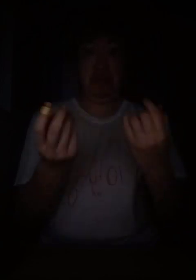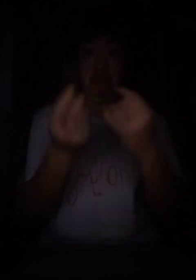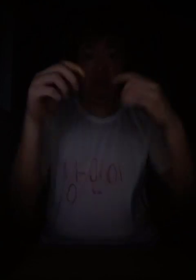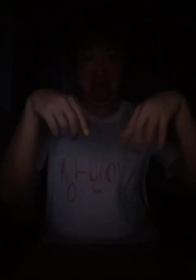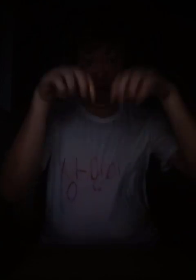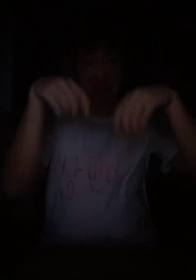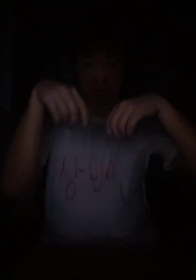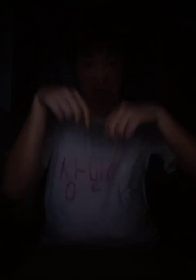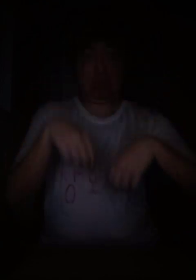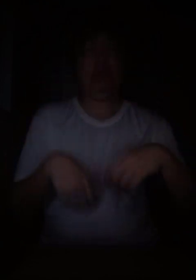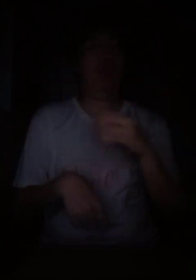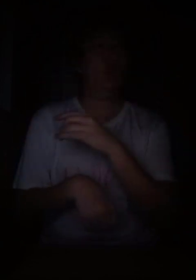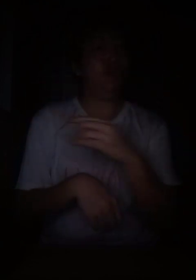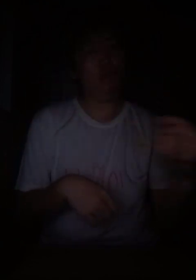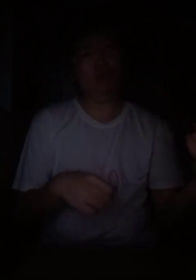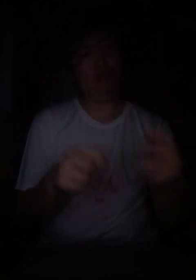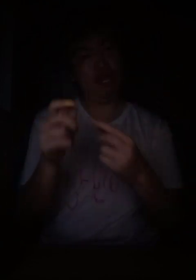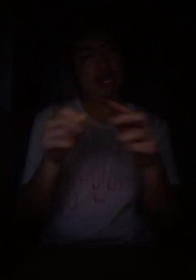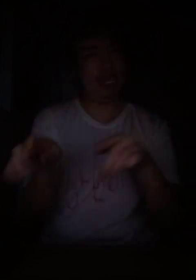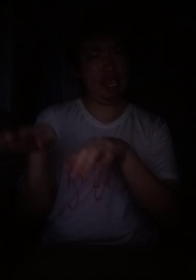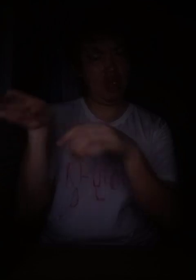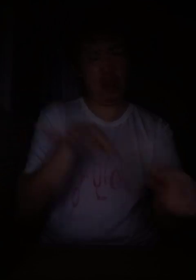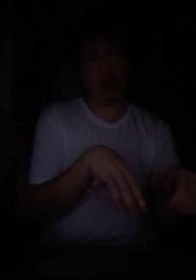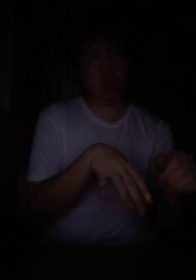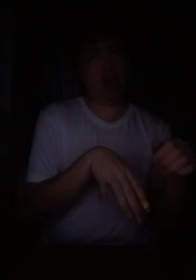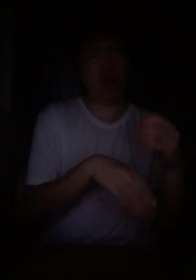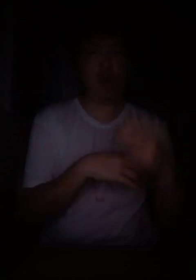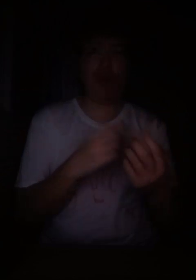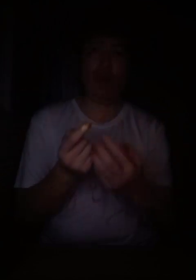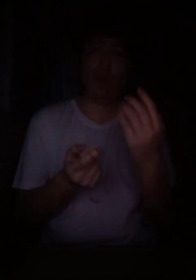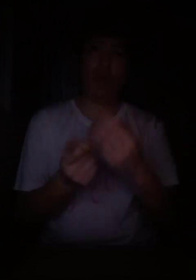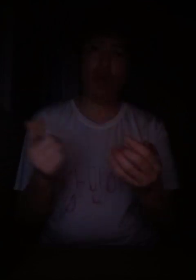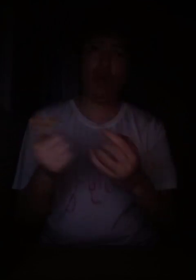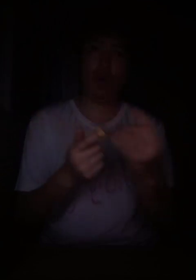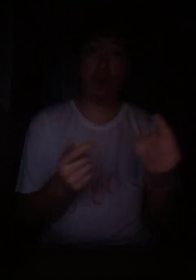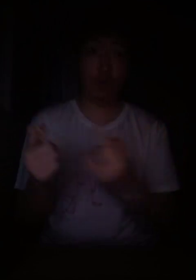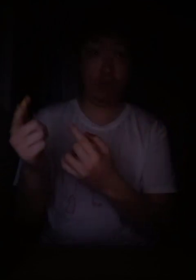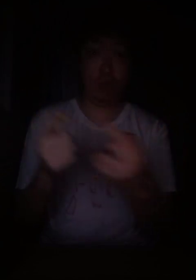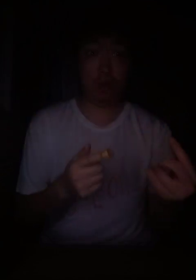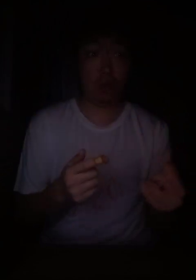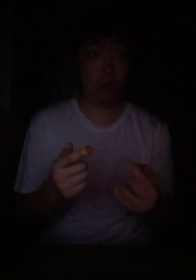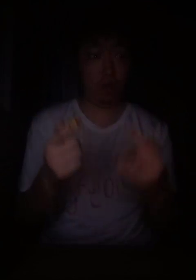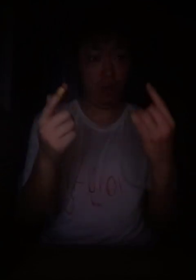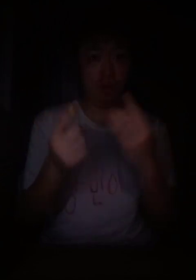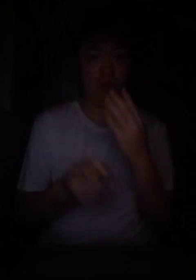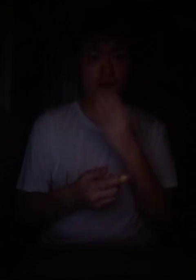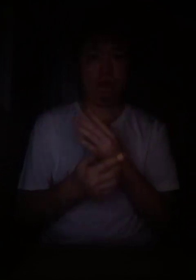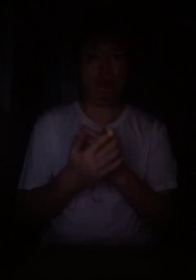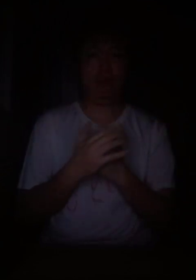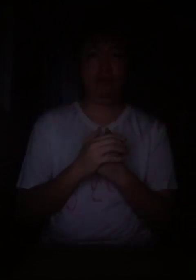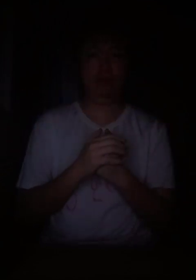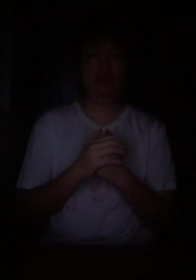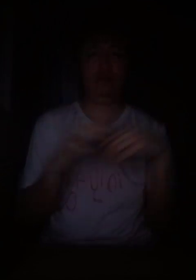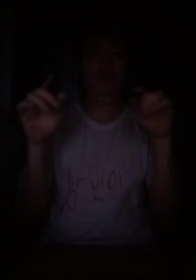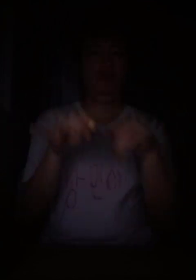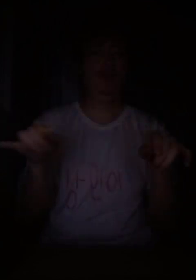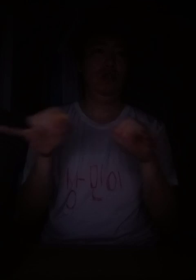와가지고 아스팔트가 떠가지고 쳐버린 거지. 그래갖고 가게도 다 범람 모르고 나 이렇게 60넘게 살면서